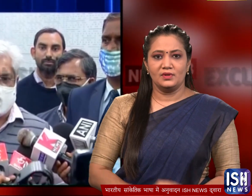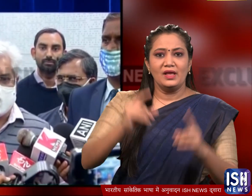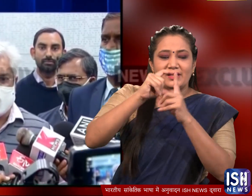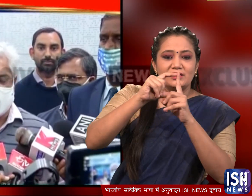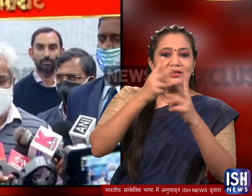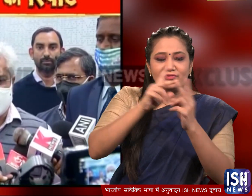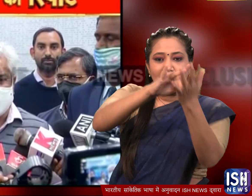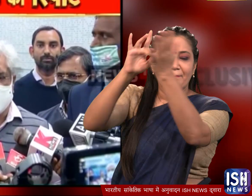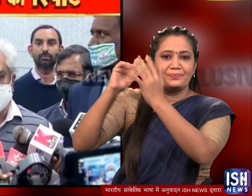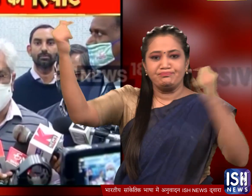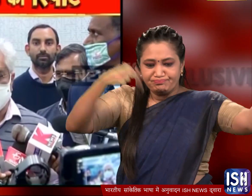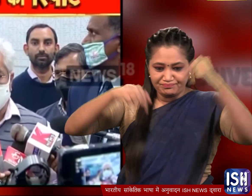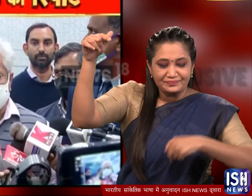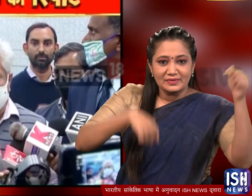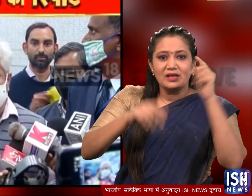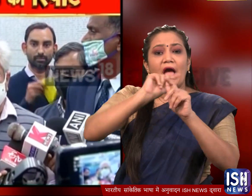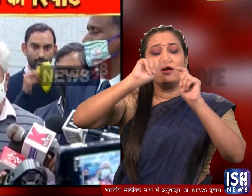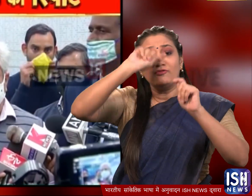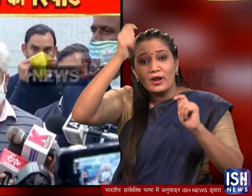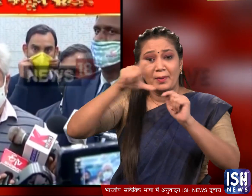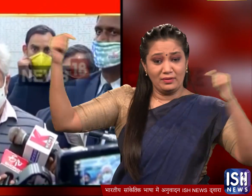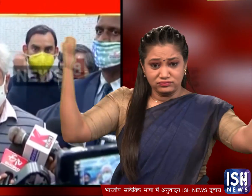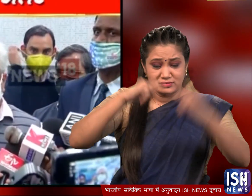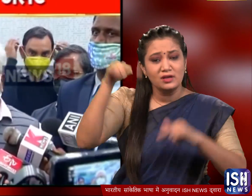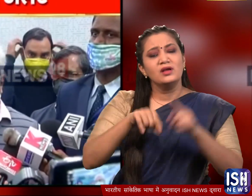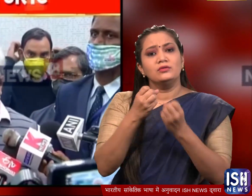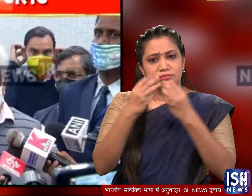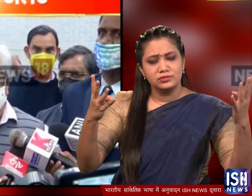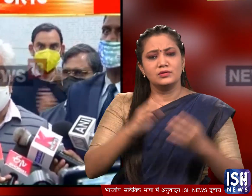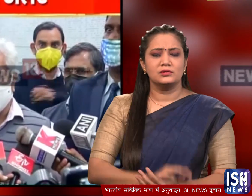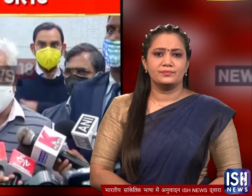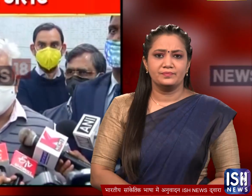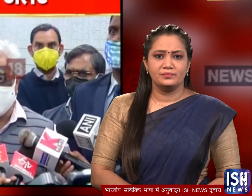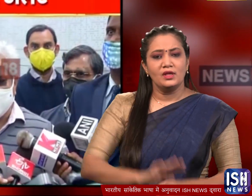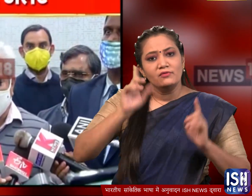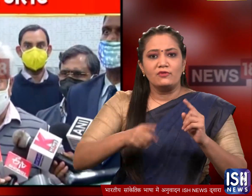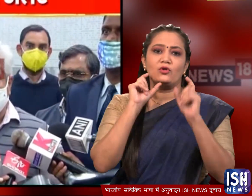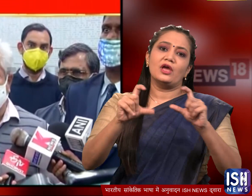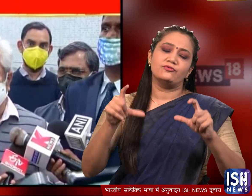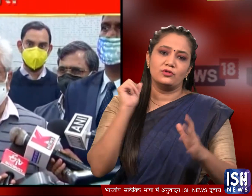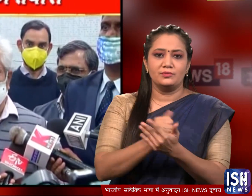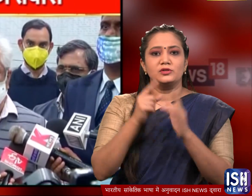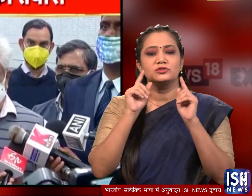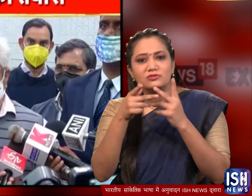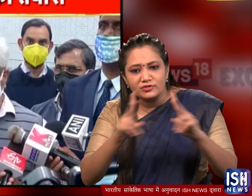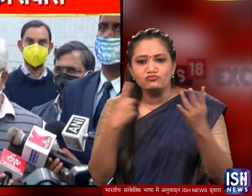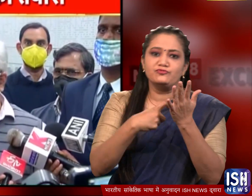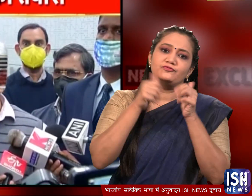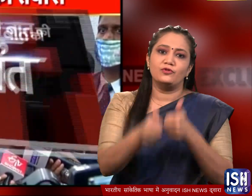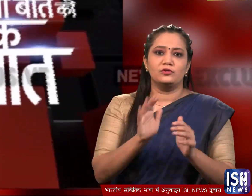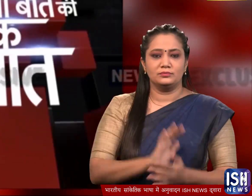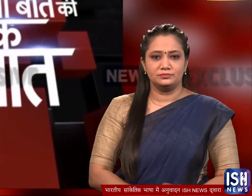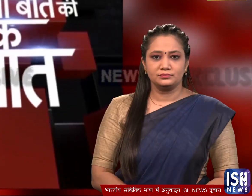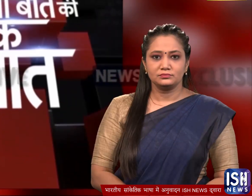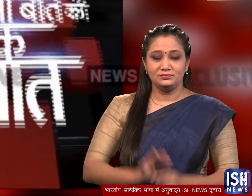दिल्ली में चूंकि अलग अलग राज्य से और अंतर्राष्ट्रीय जो है वो भी पैसेंजर आते हैं, तो हमको वी हैव टू बी केयरफुल एंड वी हैव टू टेक ऑल